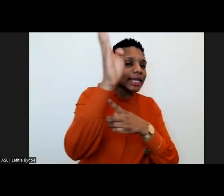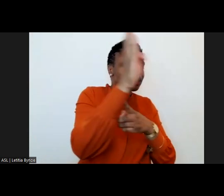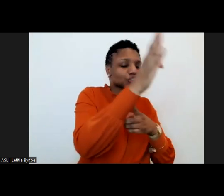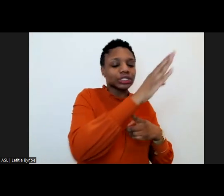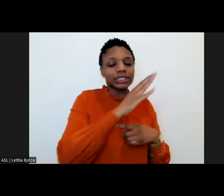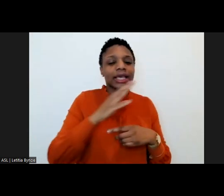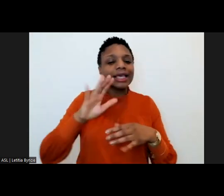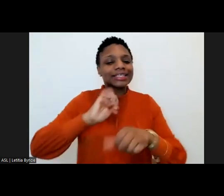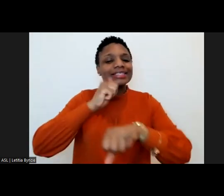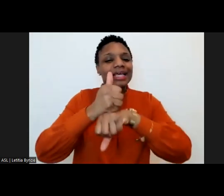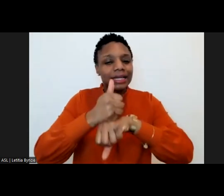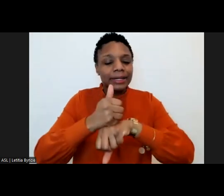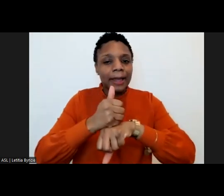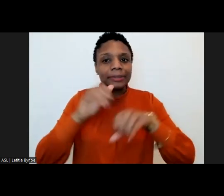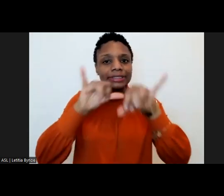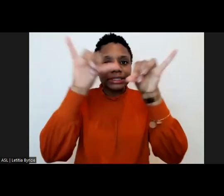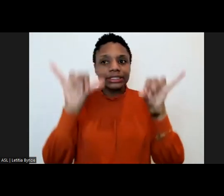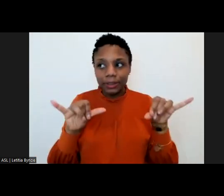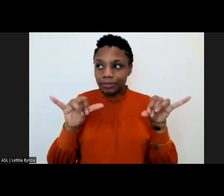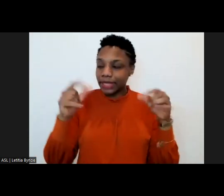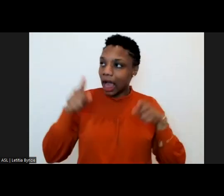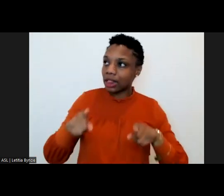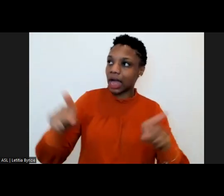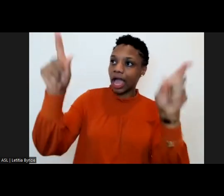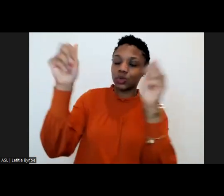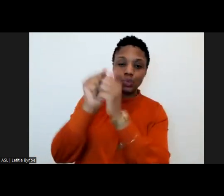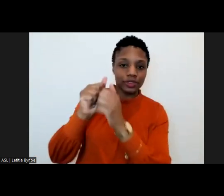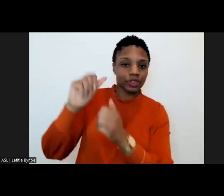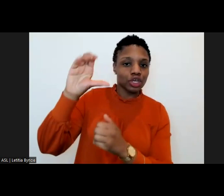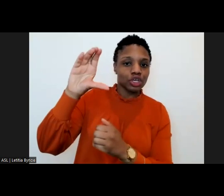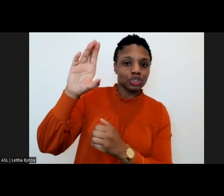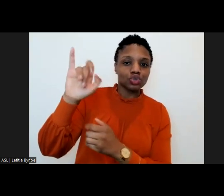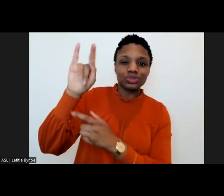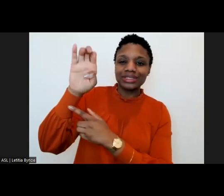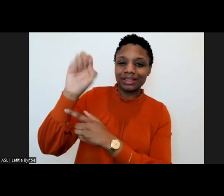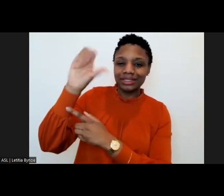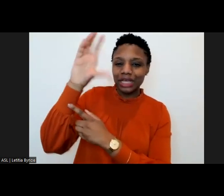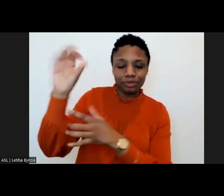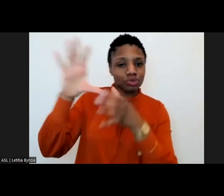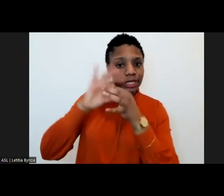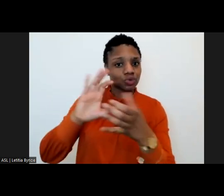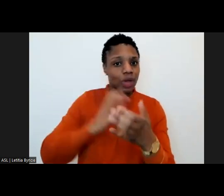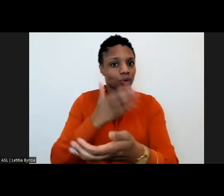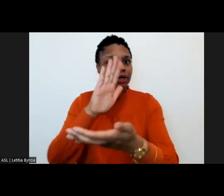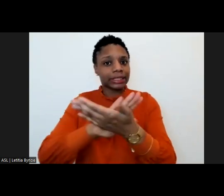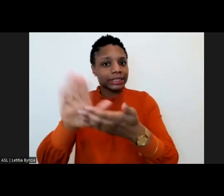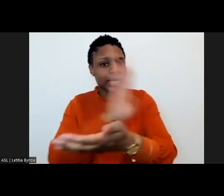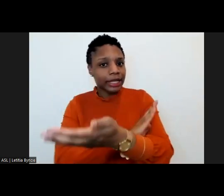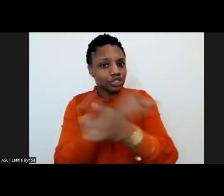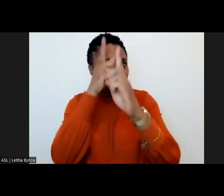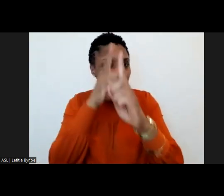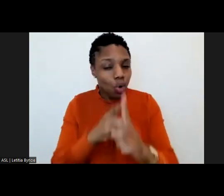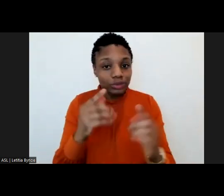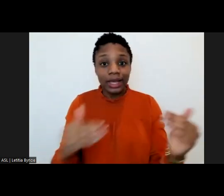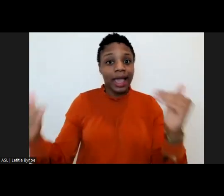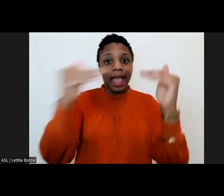vez penalizando O sancion las que no lo están haciendo eh estamos tratando de ver eh